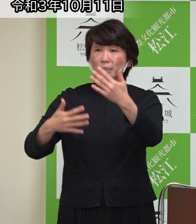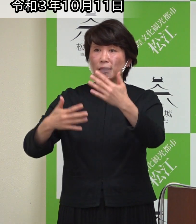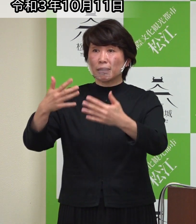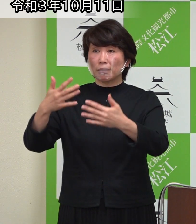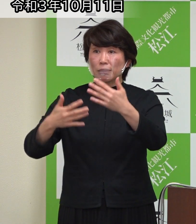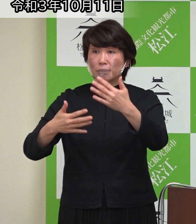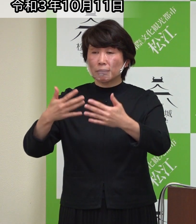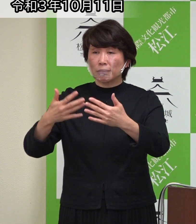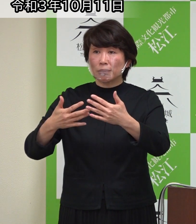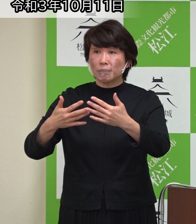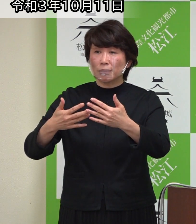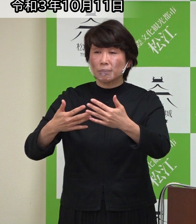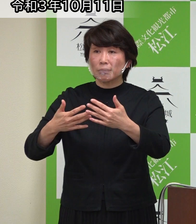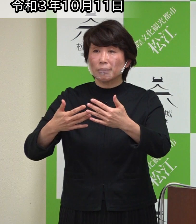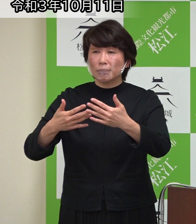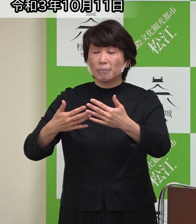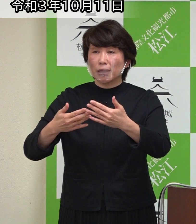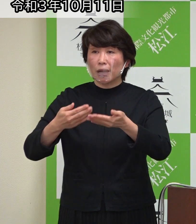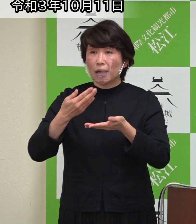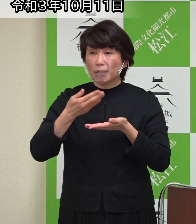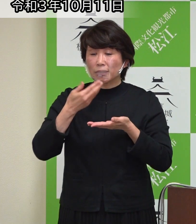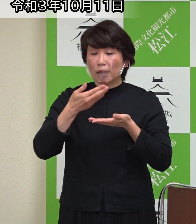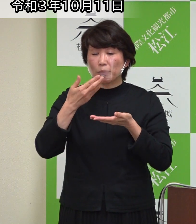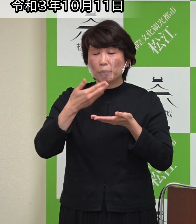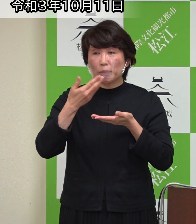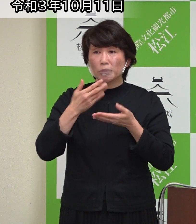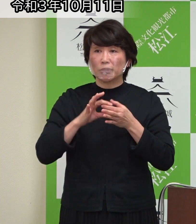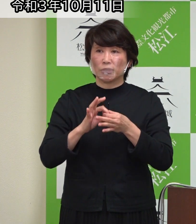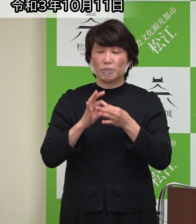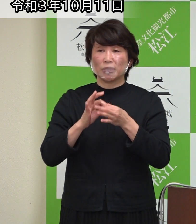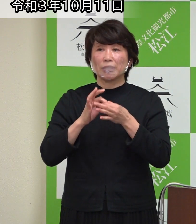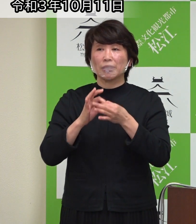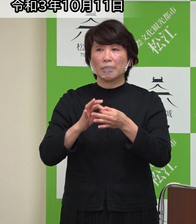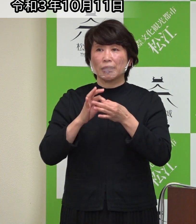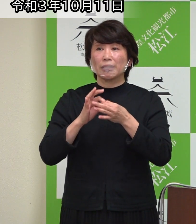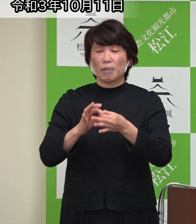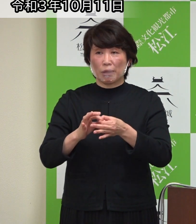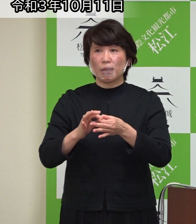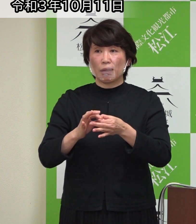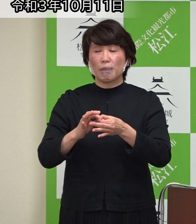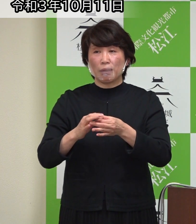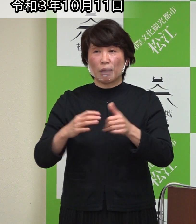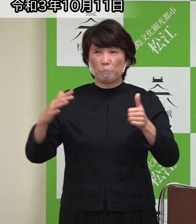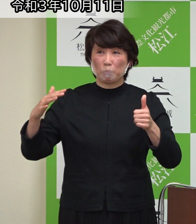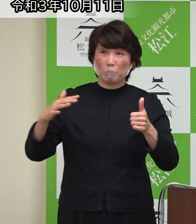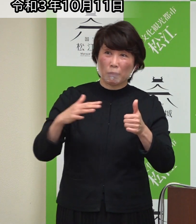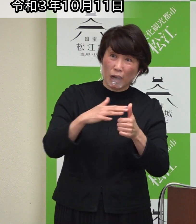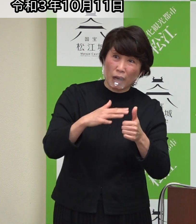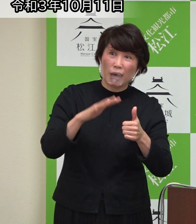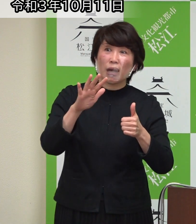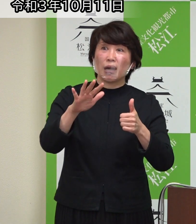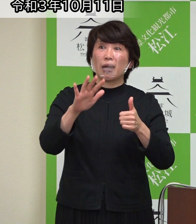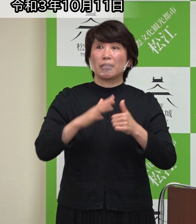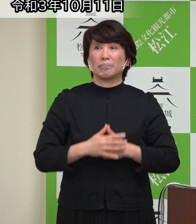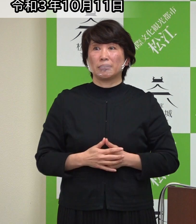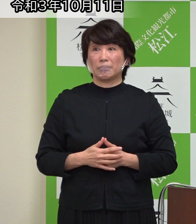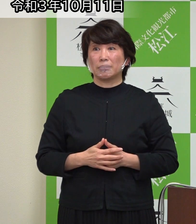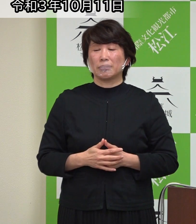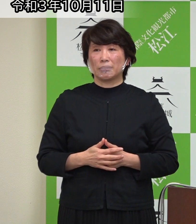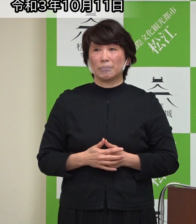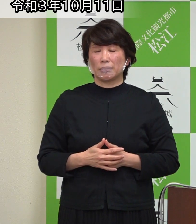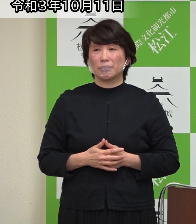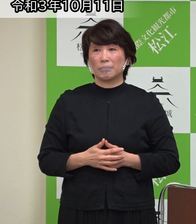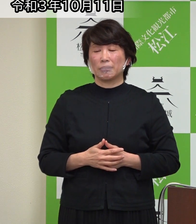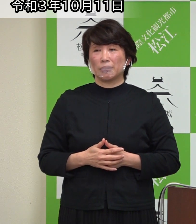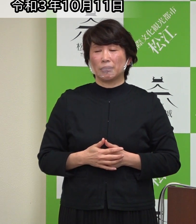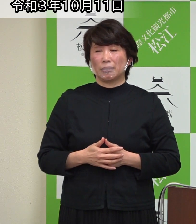食べ物するとすごい上がるんですよ、スパン、はあ、こっちがどんなに真面目なネタを発信したいと思っても、はい、なぜかテレビでちょっとこ